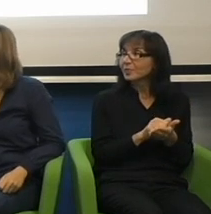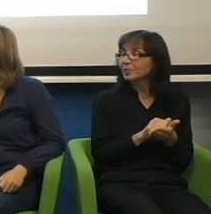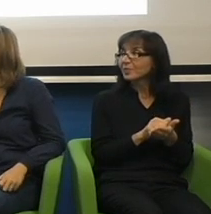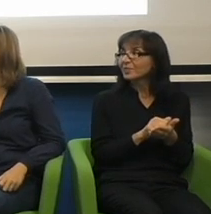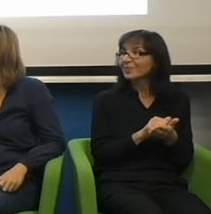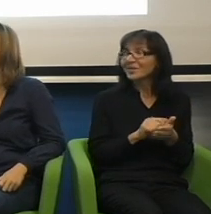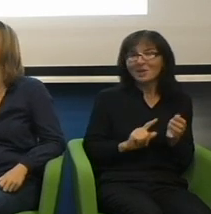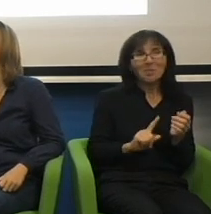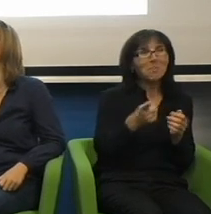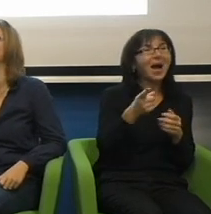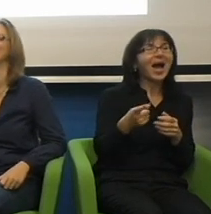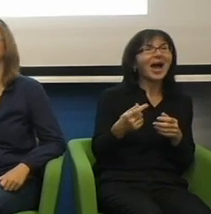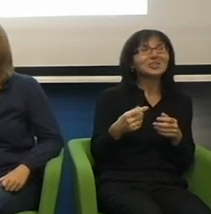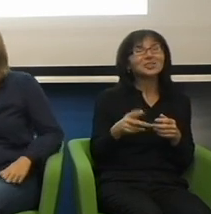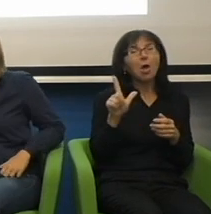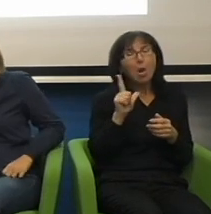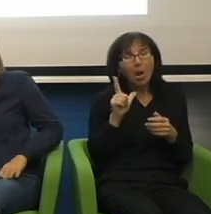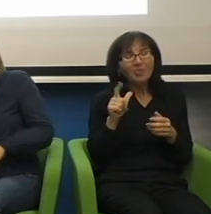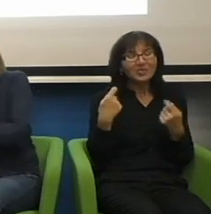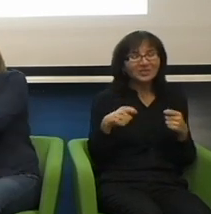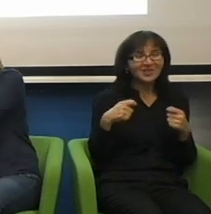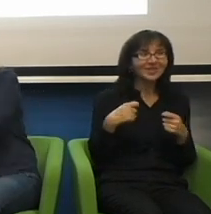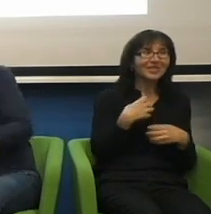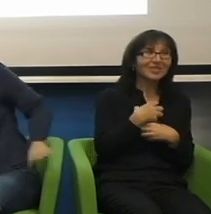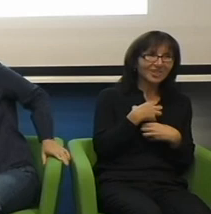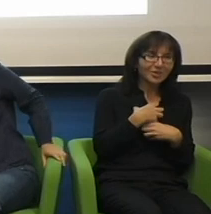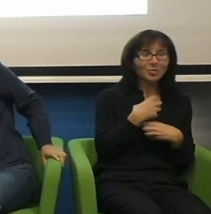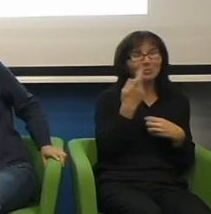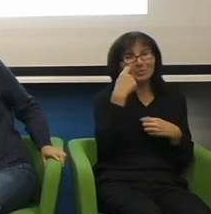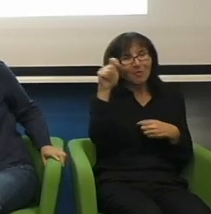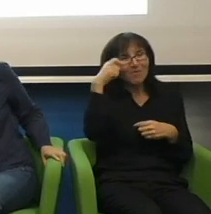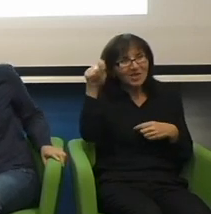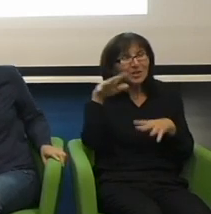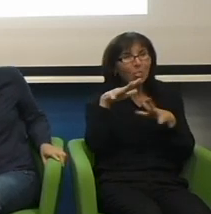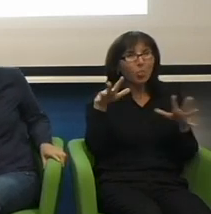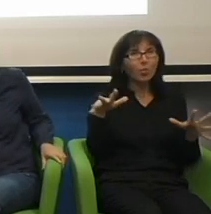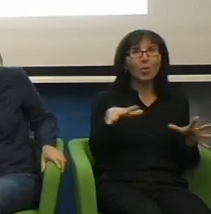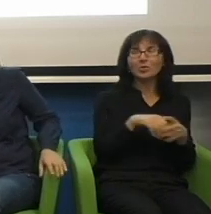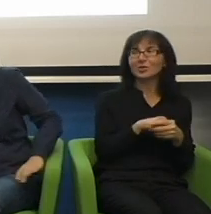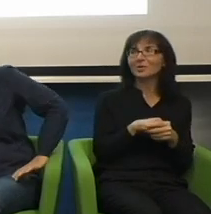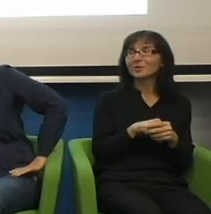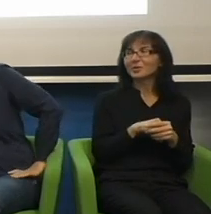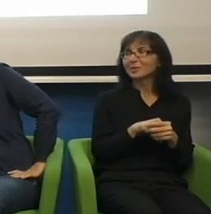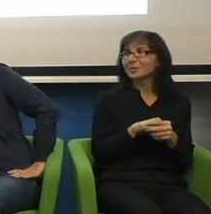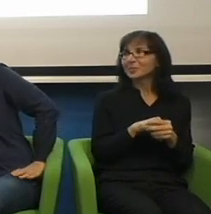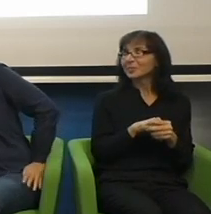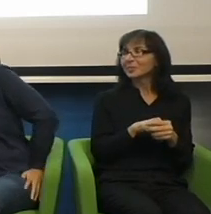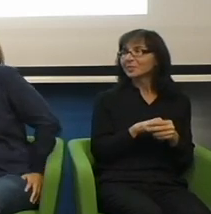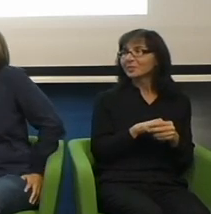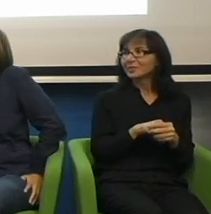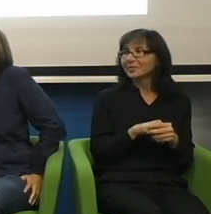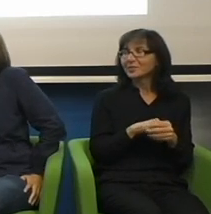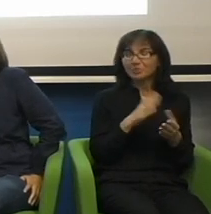Paryż, Londyn, Szczecin. Barcelona jeszcze. Już umiędzynarodowiliście panią Annę